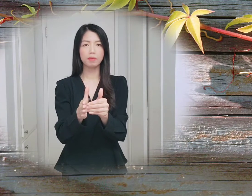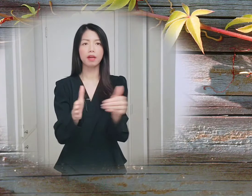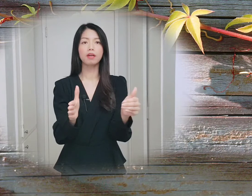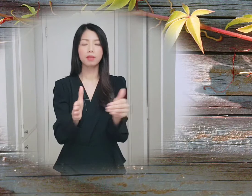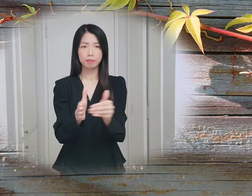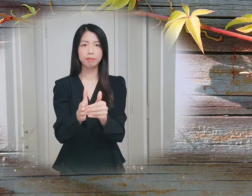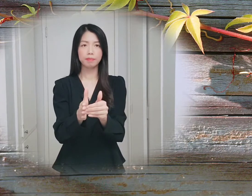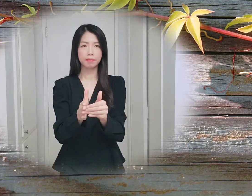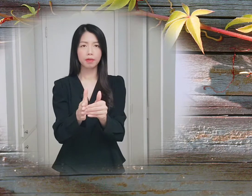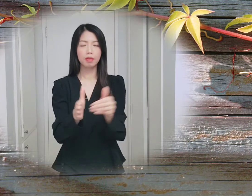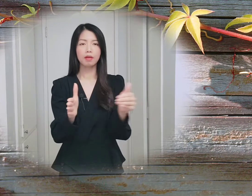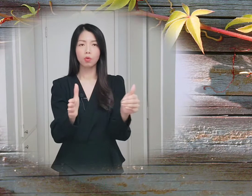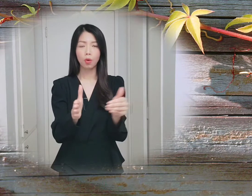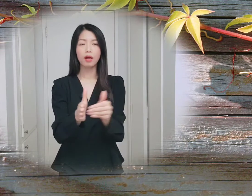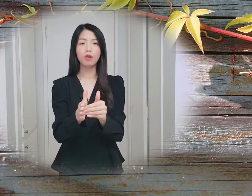닿게 해주시면 돼요.